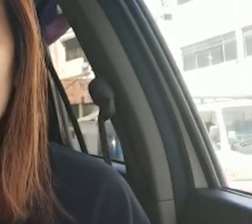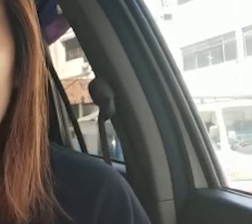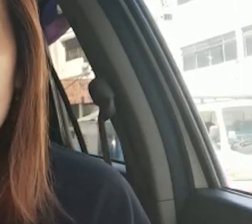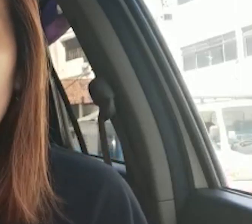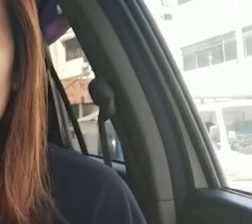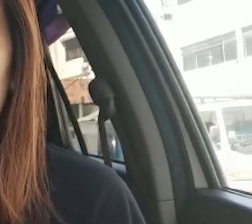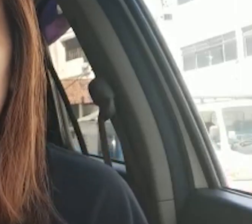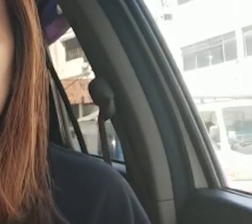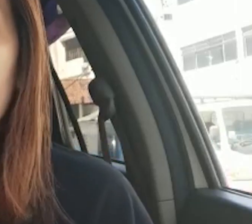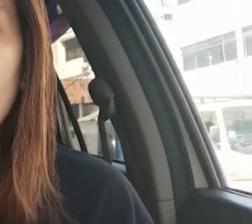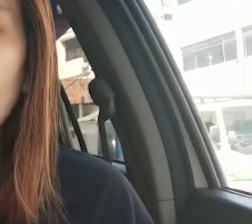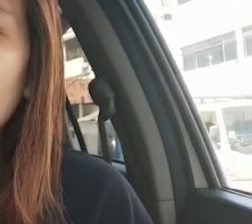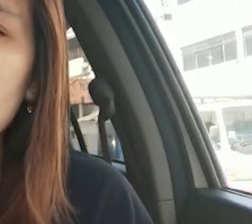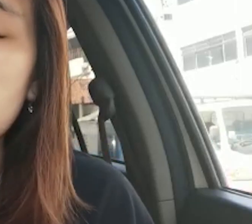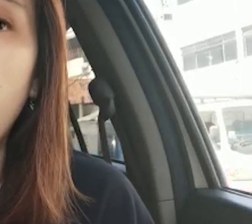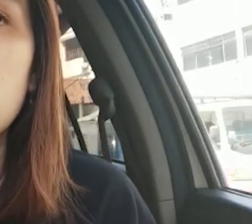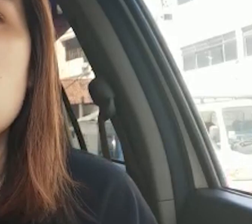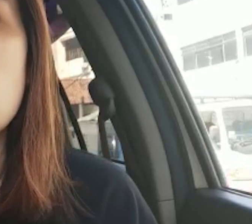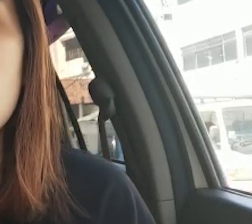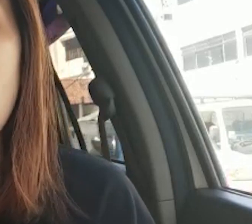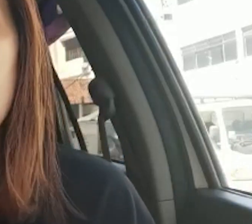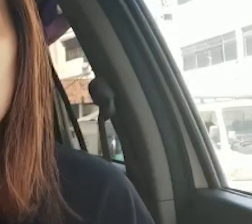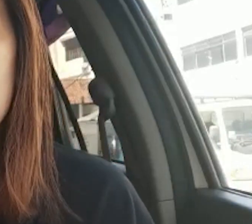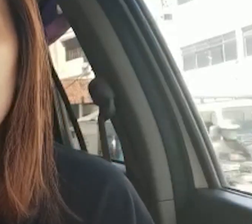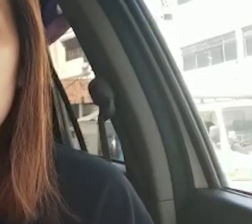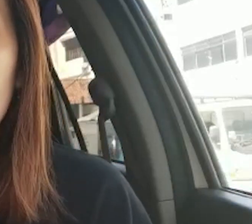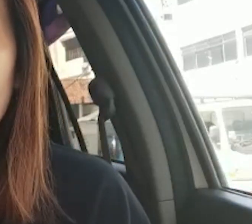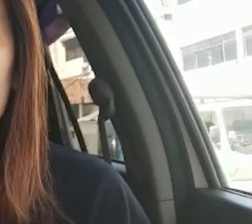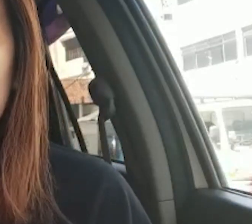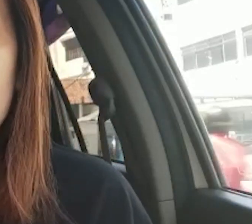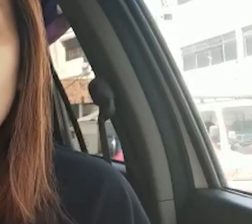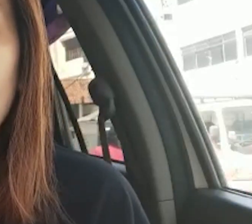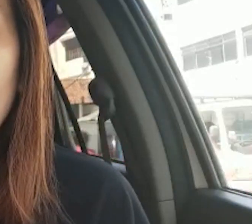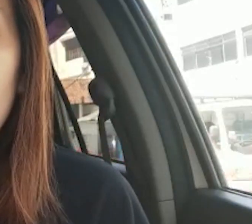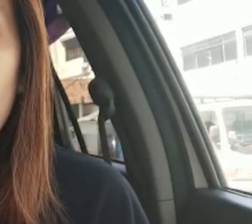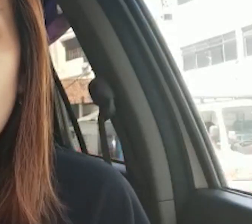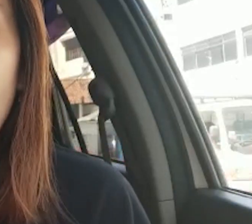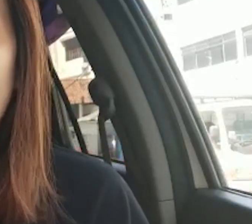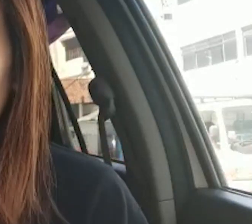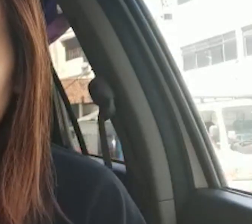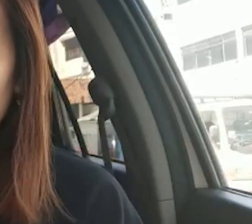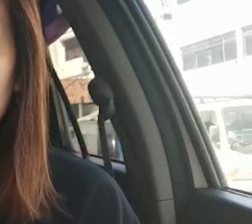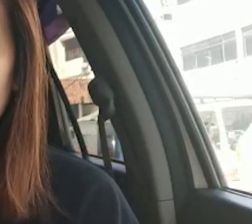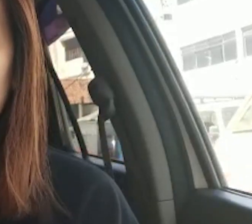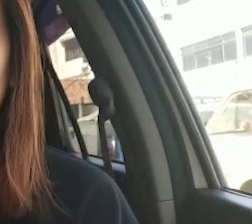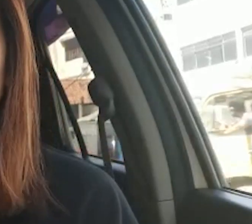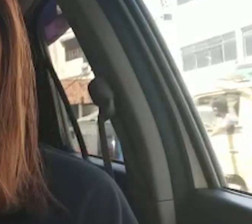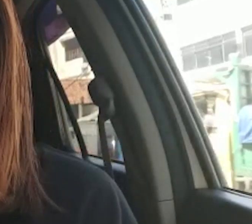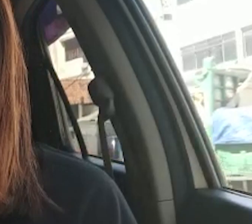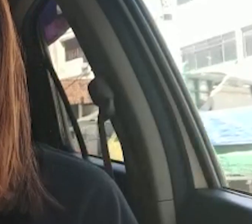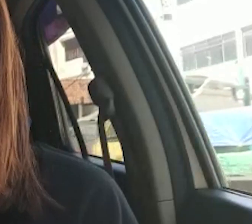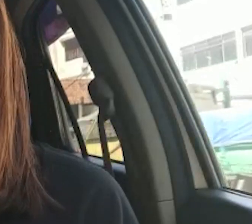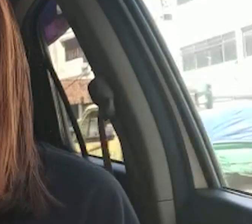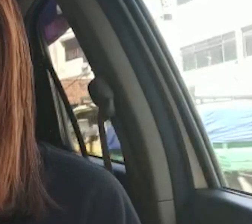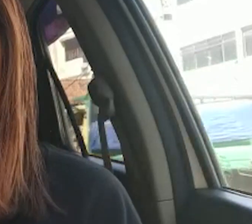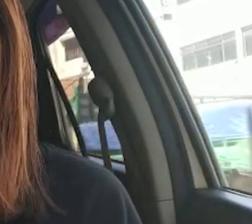melakukan tugas yang tidak bisa dilakukan oleh Musa. Sehingga Yosua disertai Tuhan secara luar biasa, bahkan melebihi penyertaan